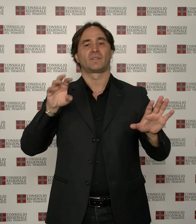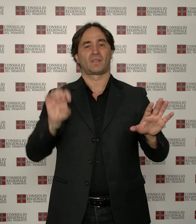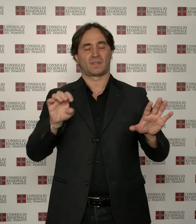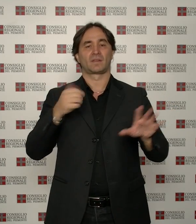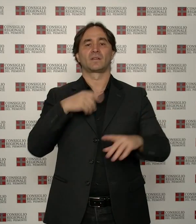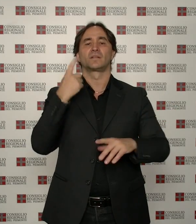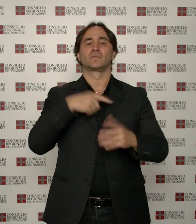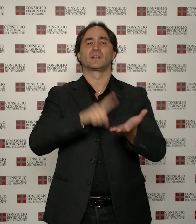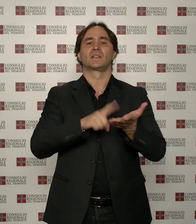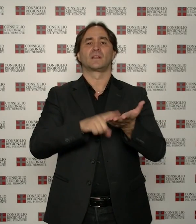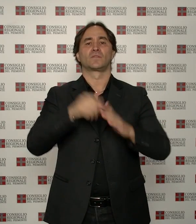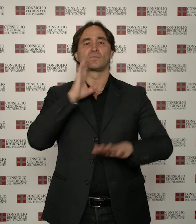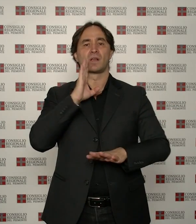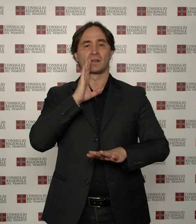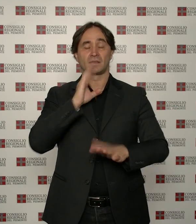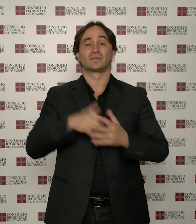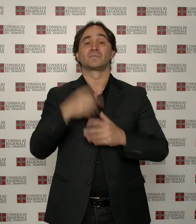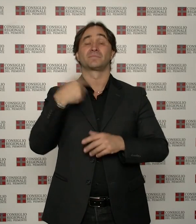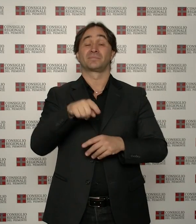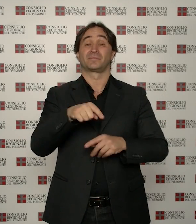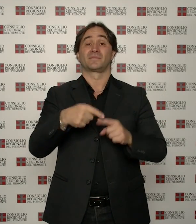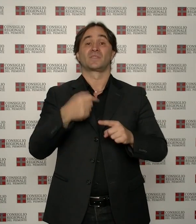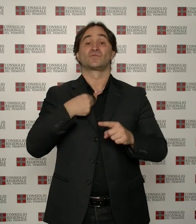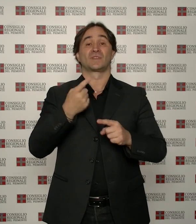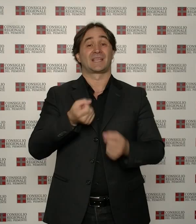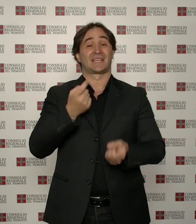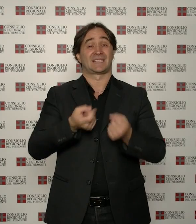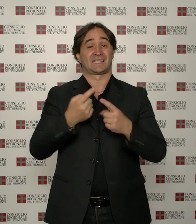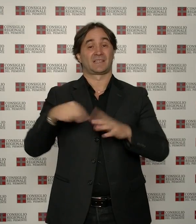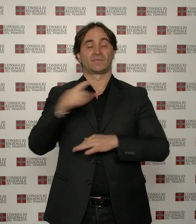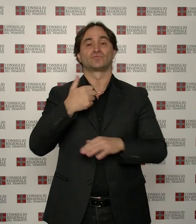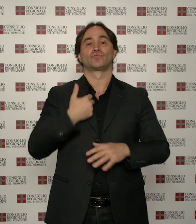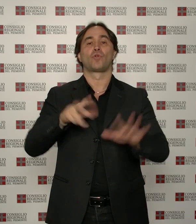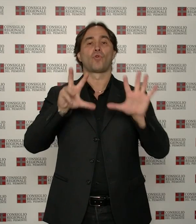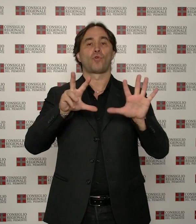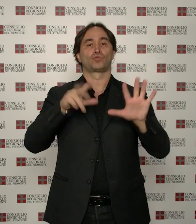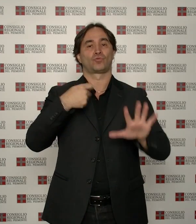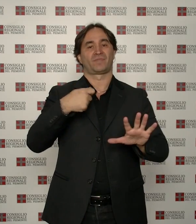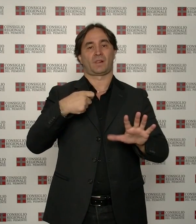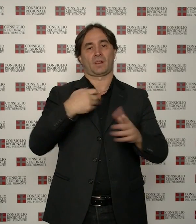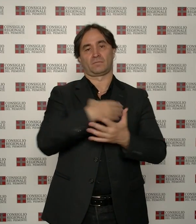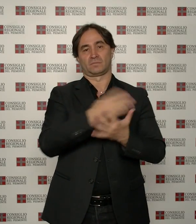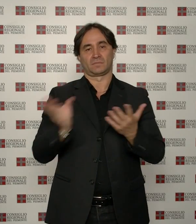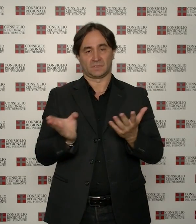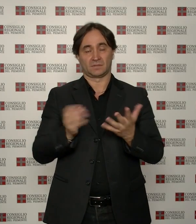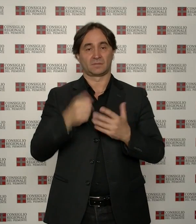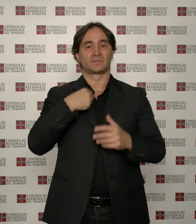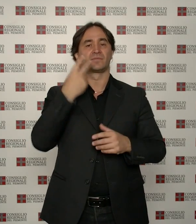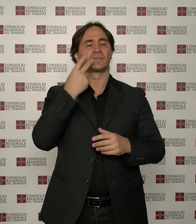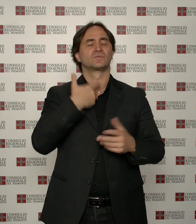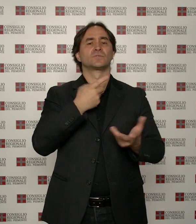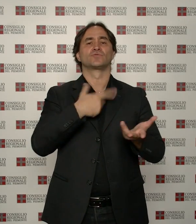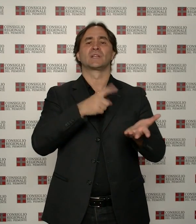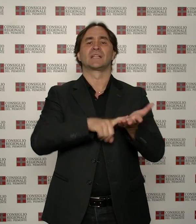Regionale per i Diritti Umani con AIACE. L'iniziativa prevede la proiezione di 8 pellicole per riflettere sull'affermazione e la negazione dei